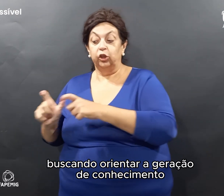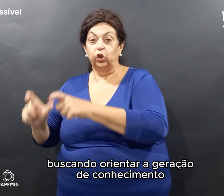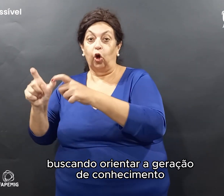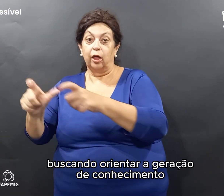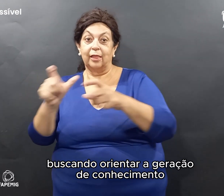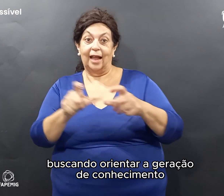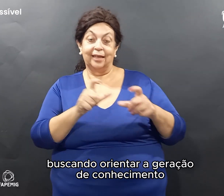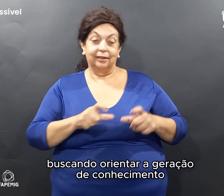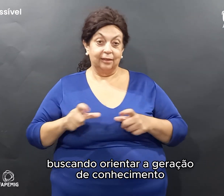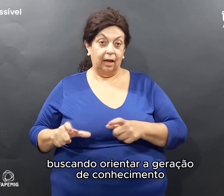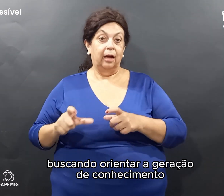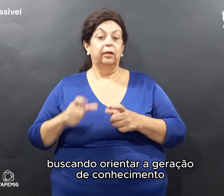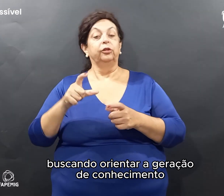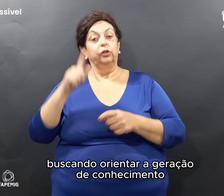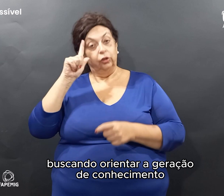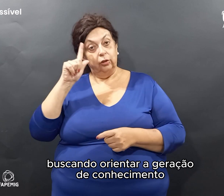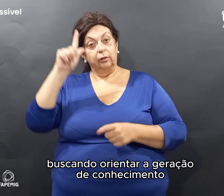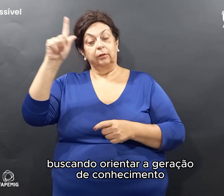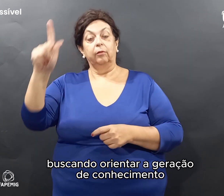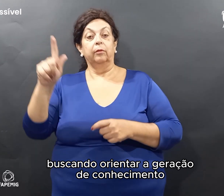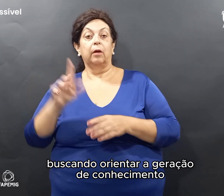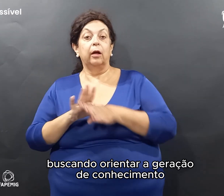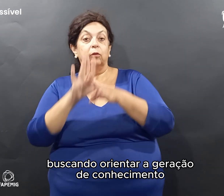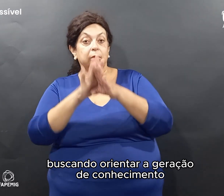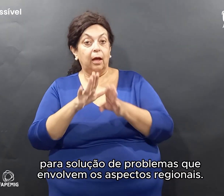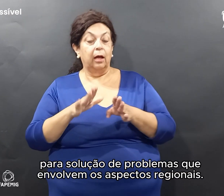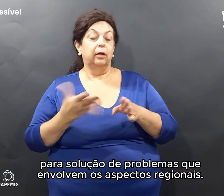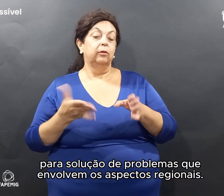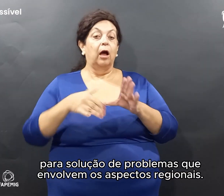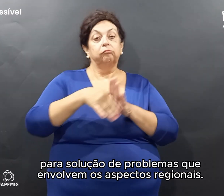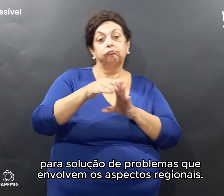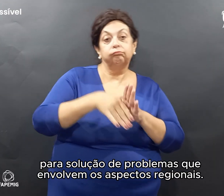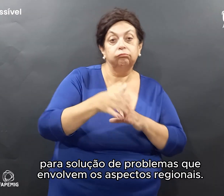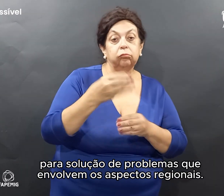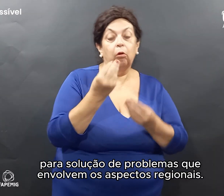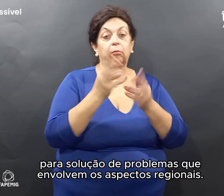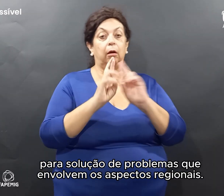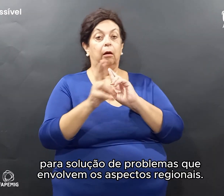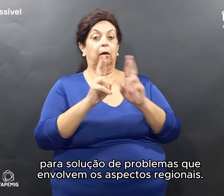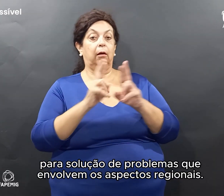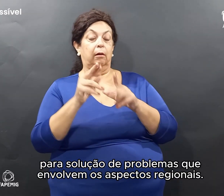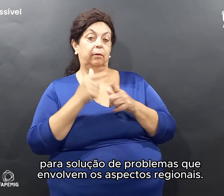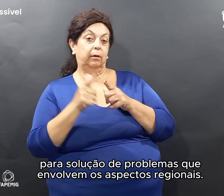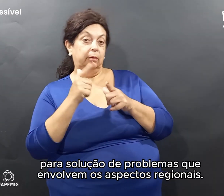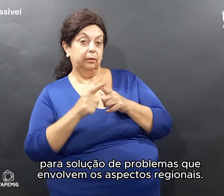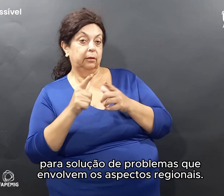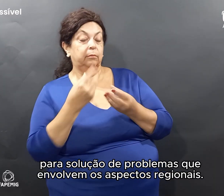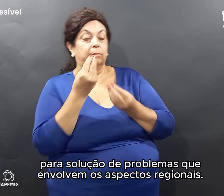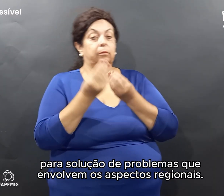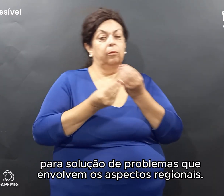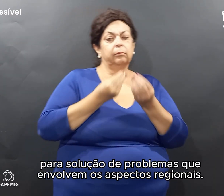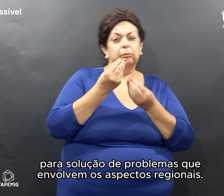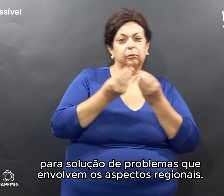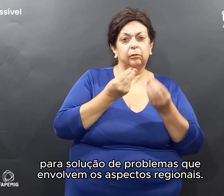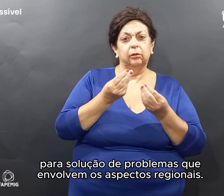buscando orientar aí a geração de conhecimento para a solução de problemas, que envolve aí os aspectos